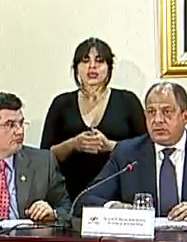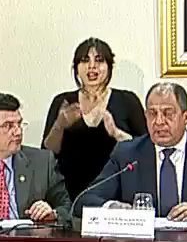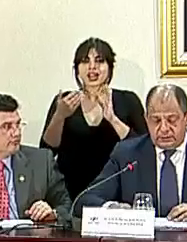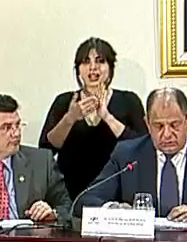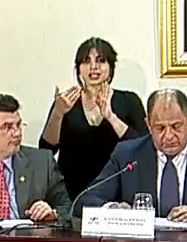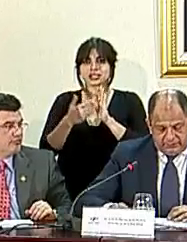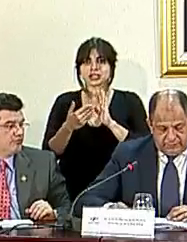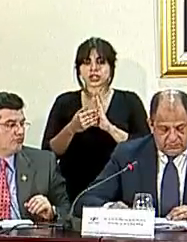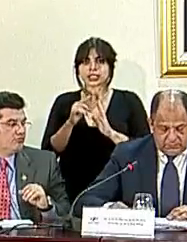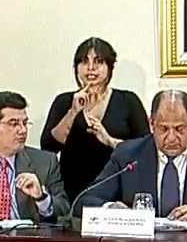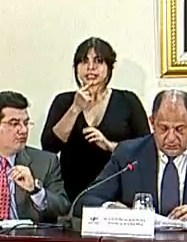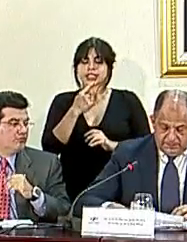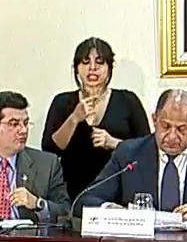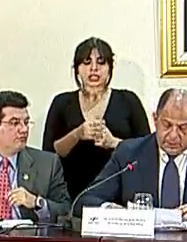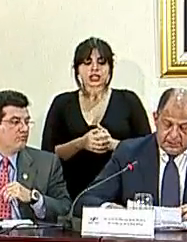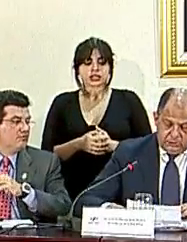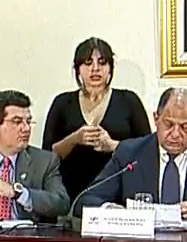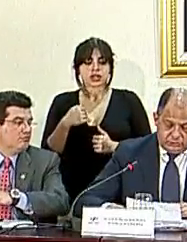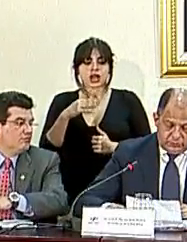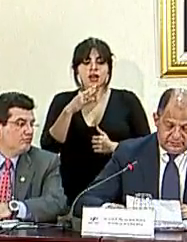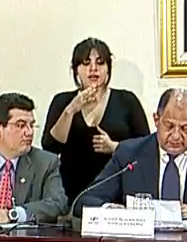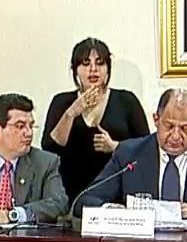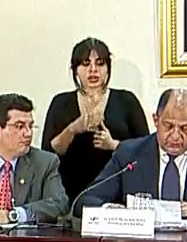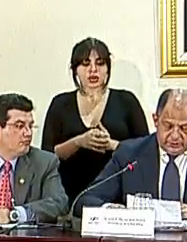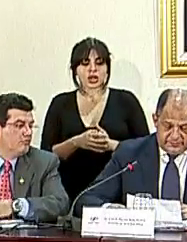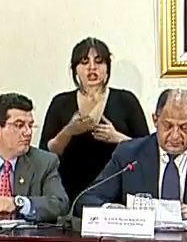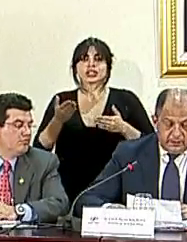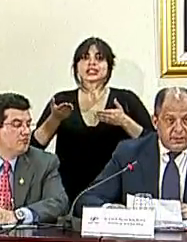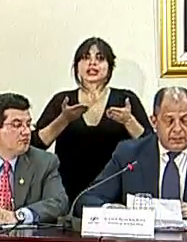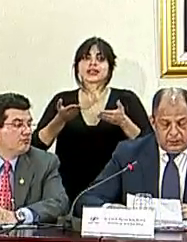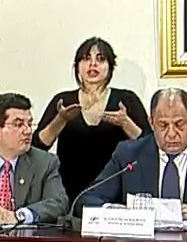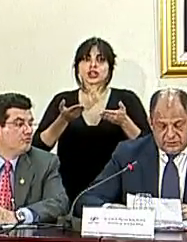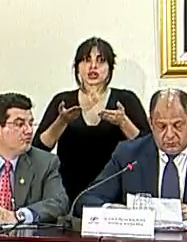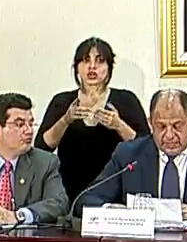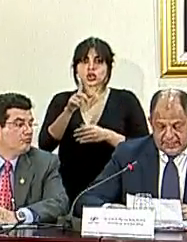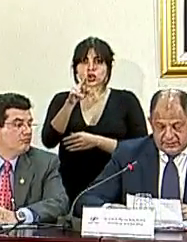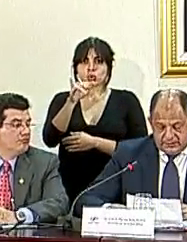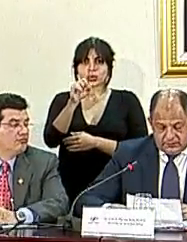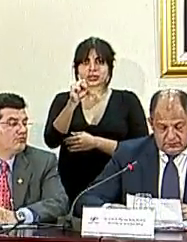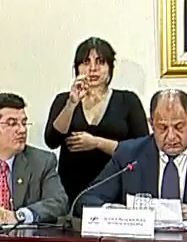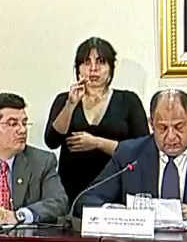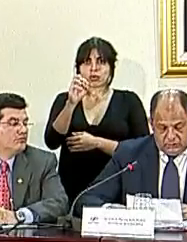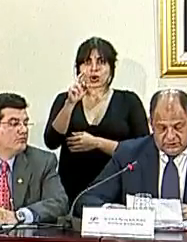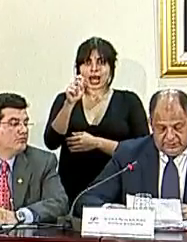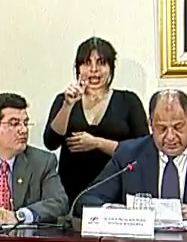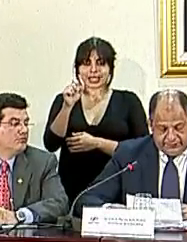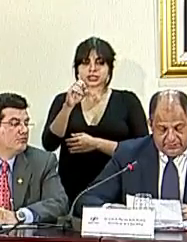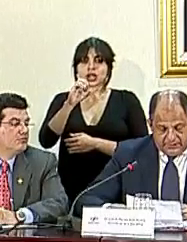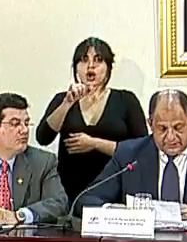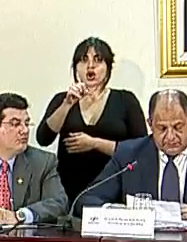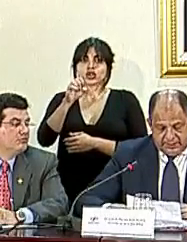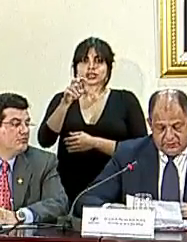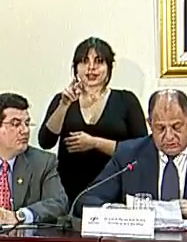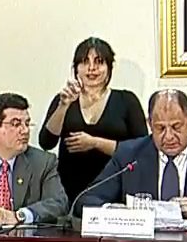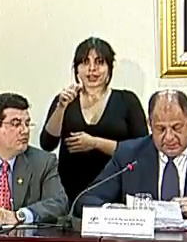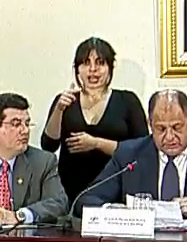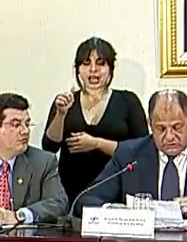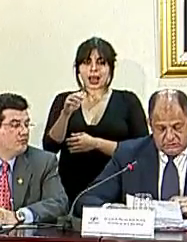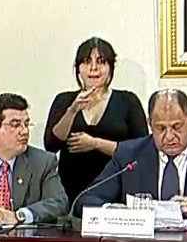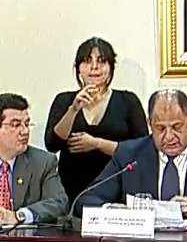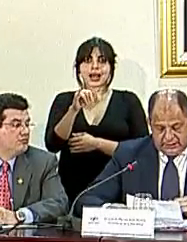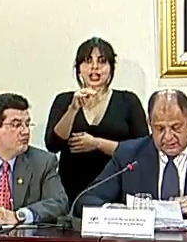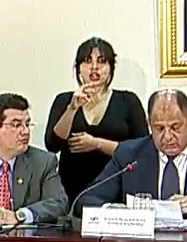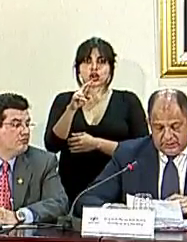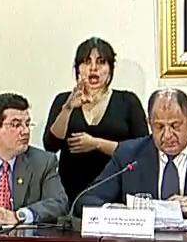lesiones de consideración. Me refiero a los servidores Luis Morales, José Vega Rivas, Maynor